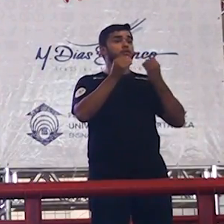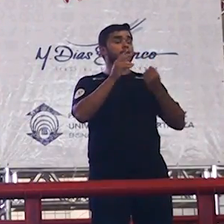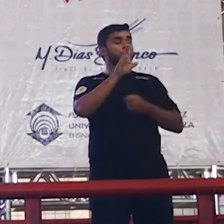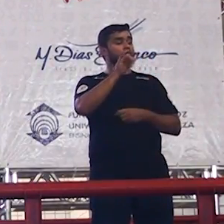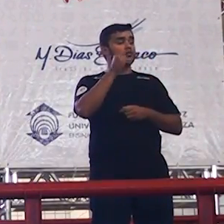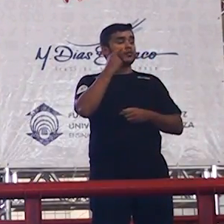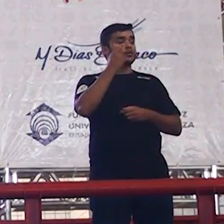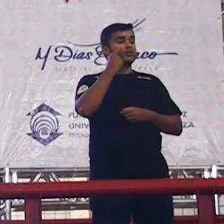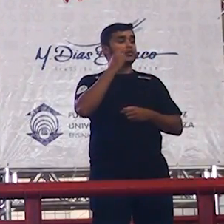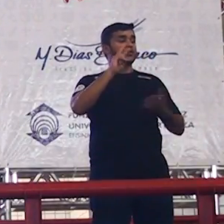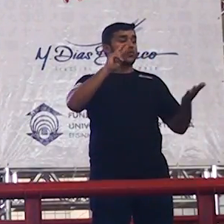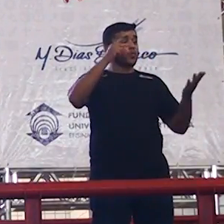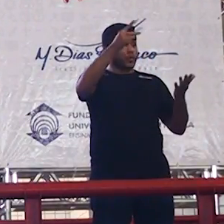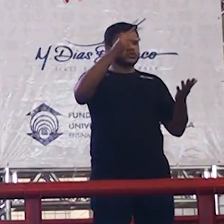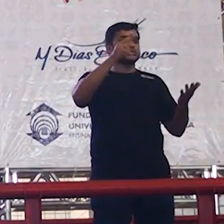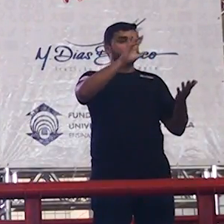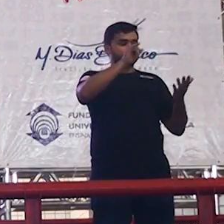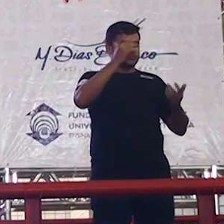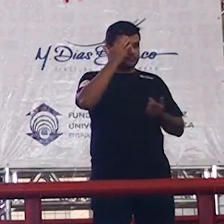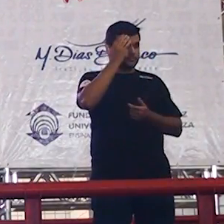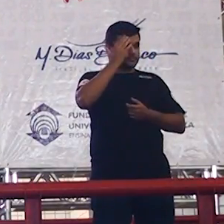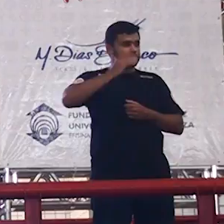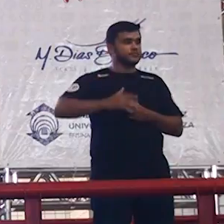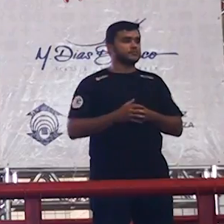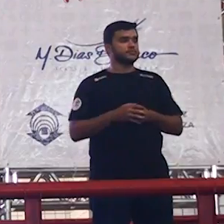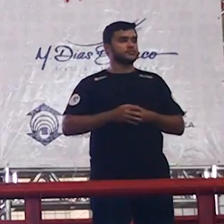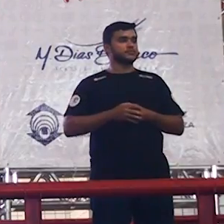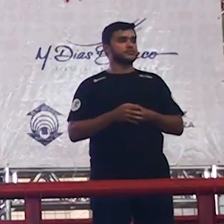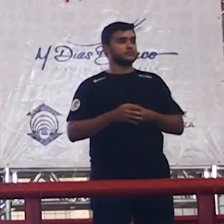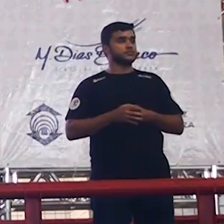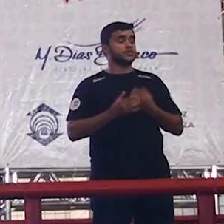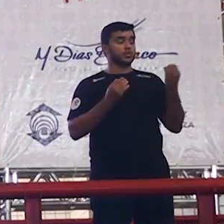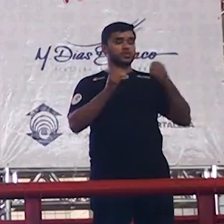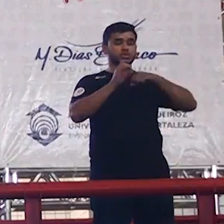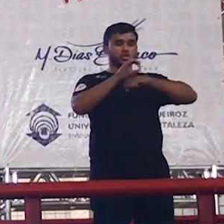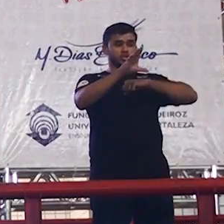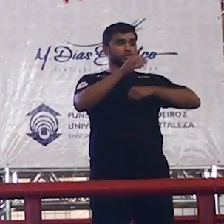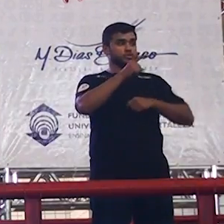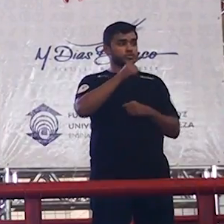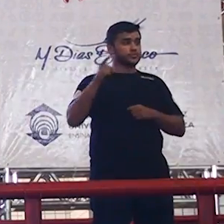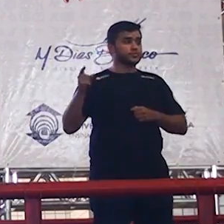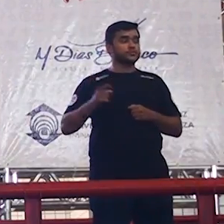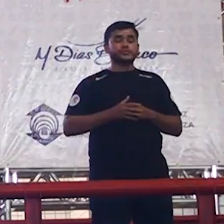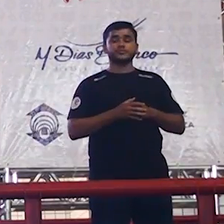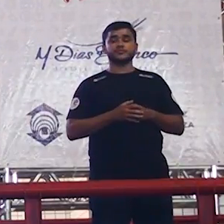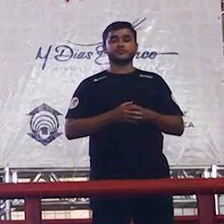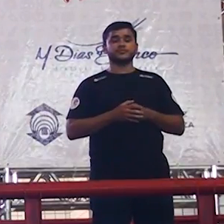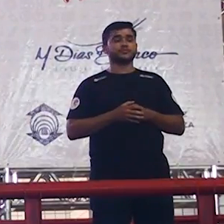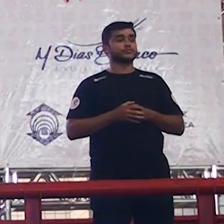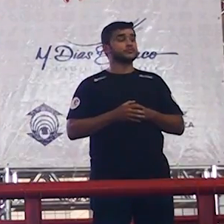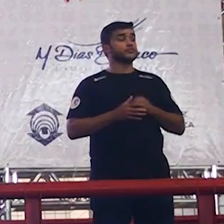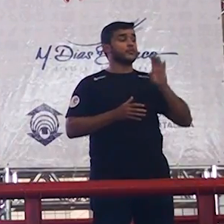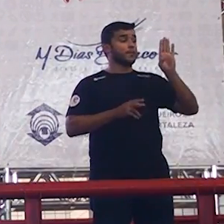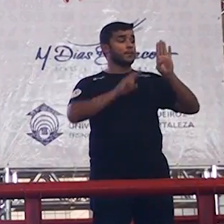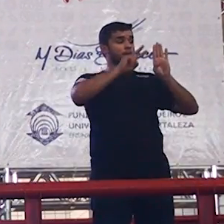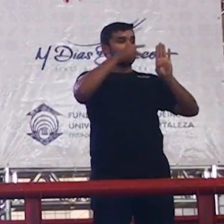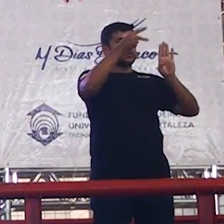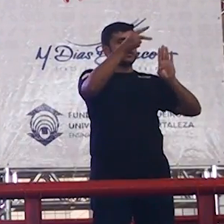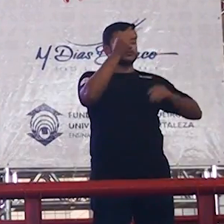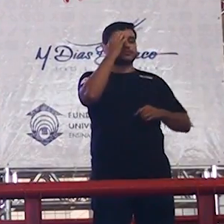elevar ao quadrado. Então, uma dica para vocês. Esse B ao